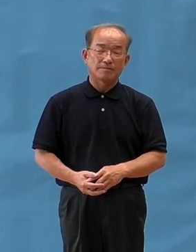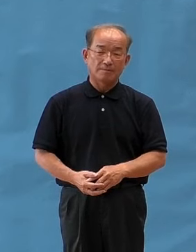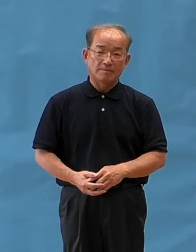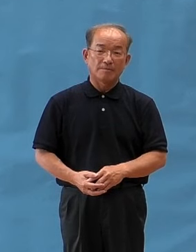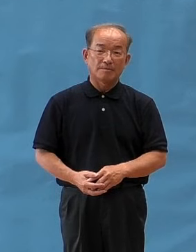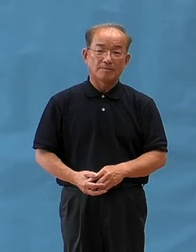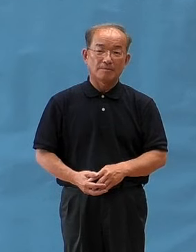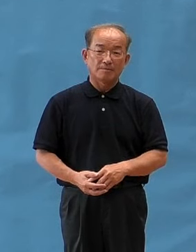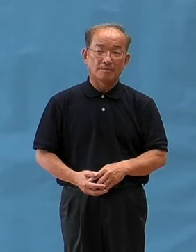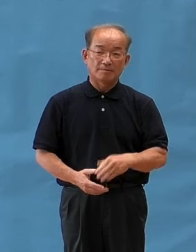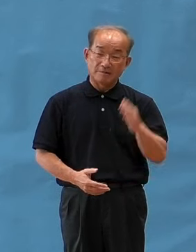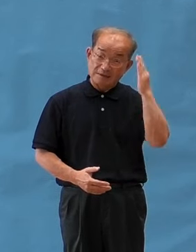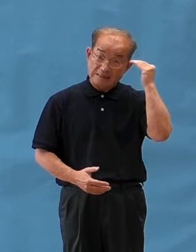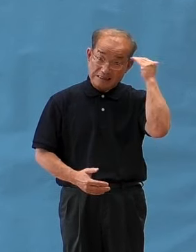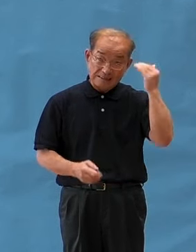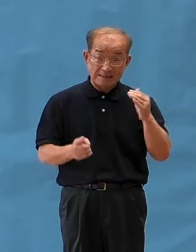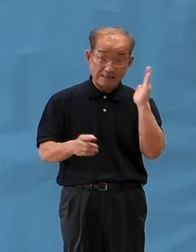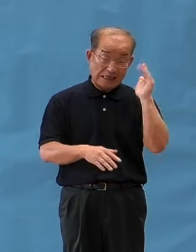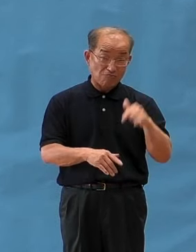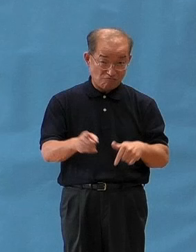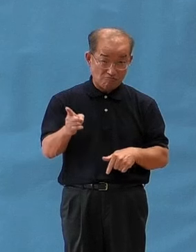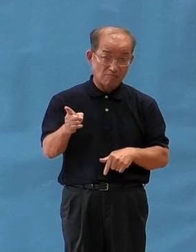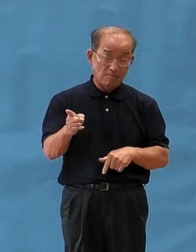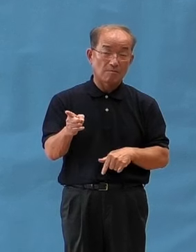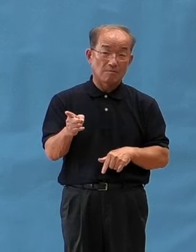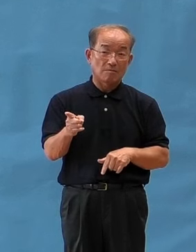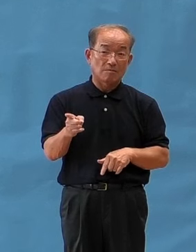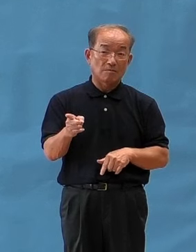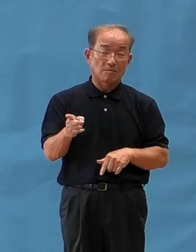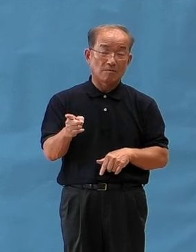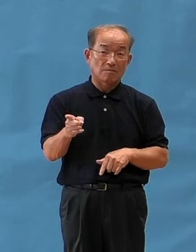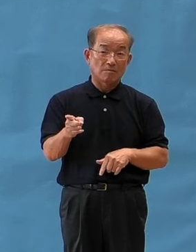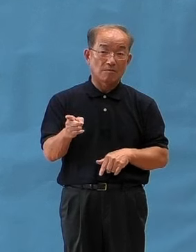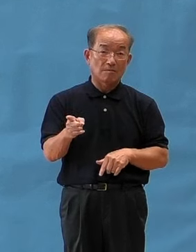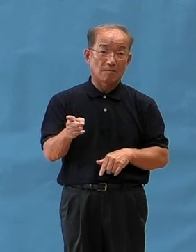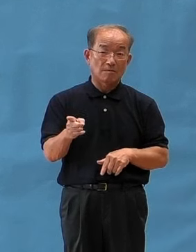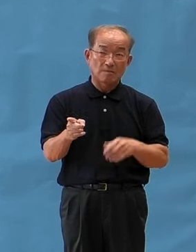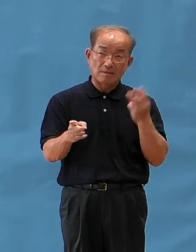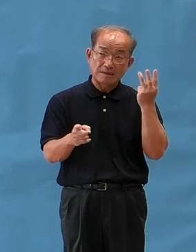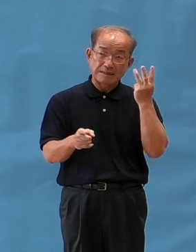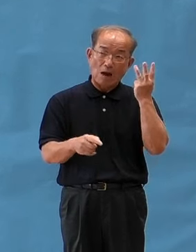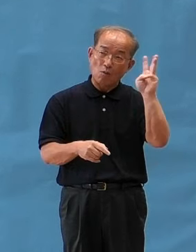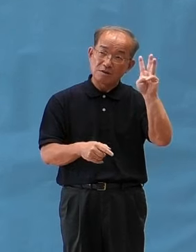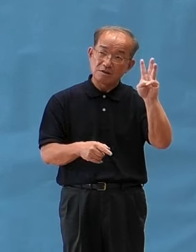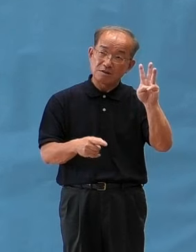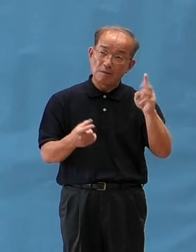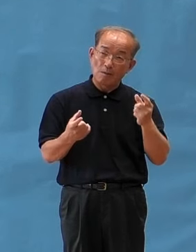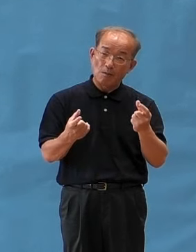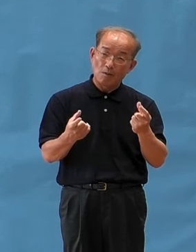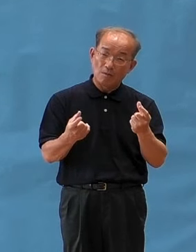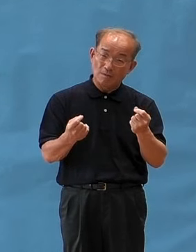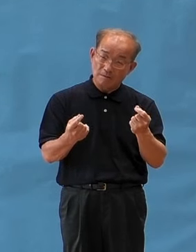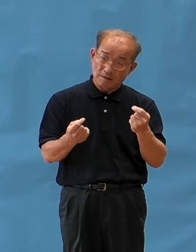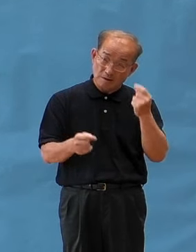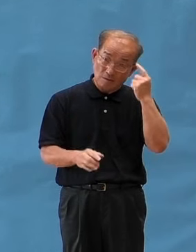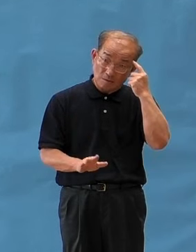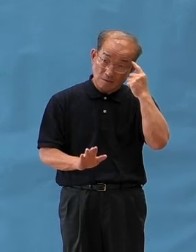ベトナム政府がその確か鹿児島もそうだったと思いますけど、こういう、